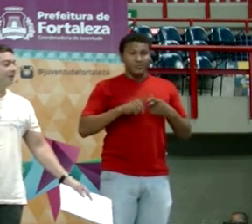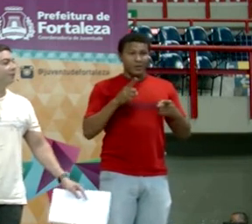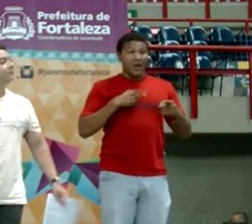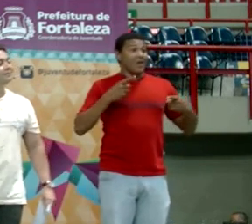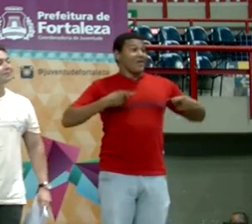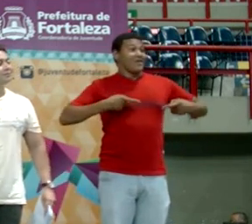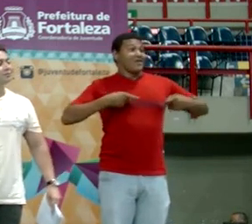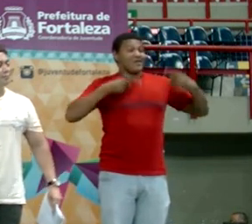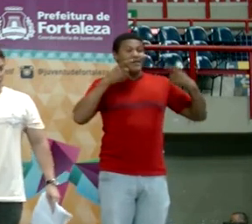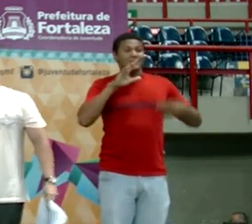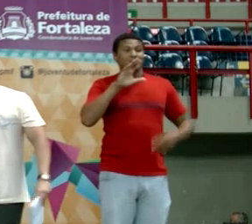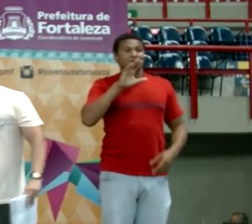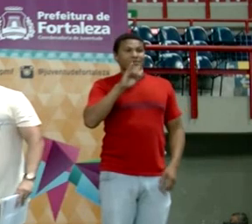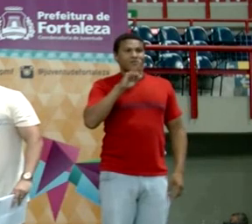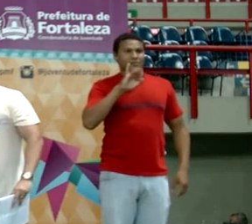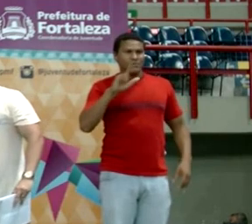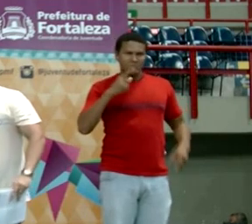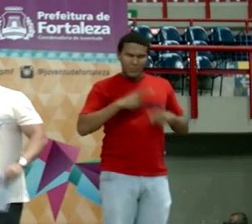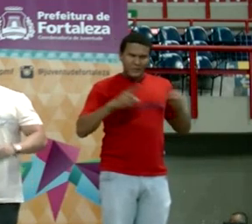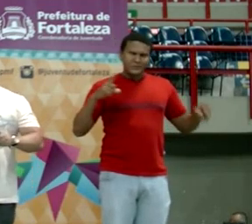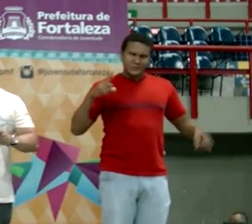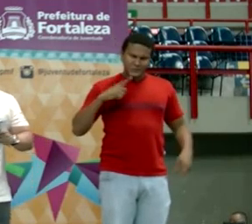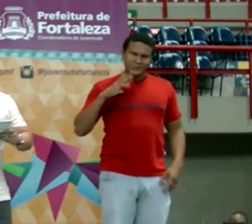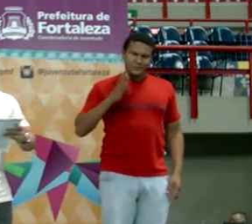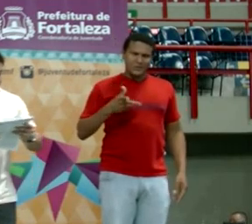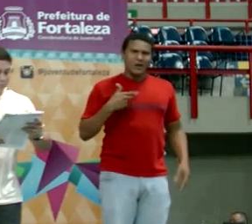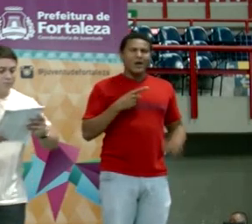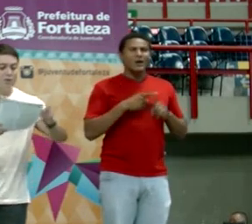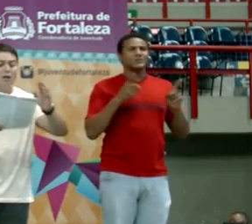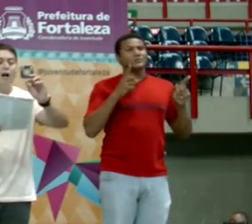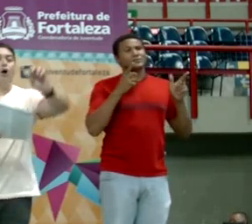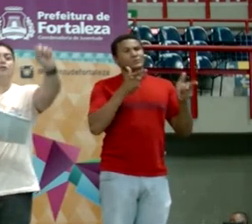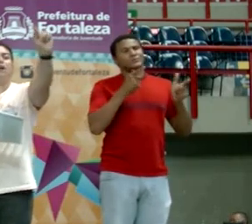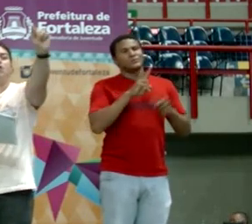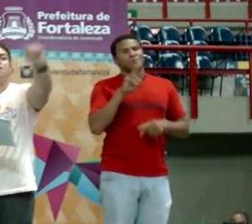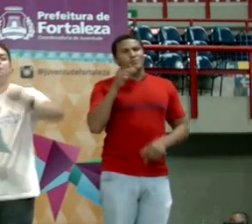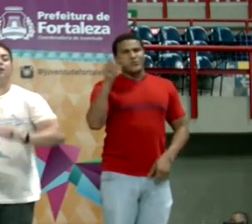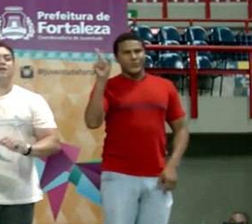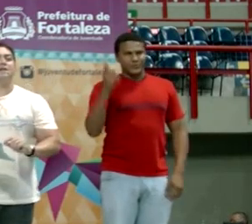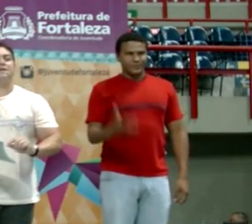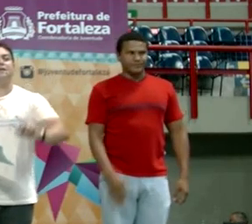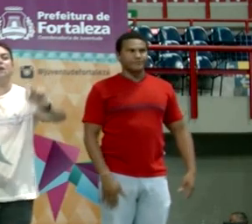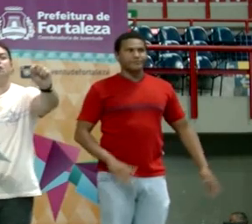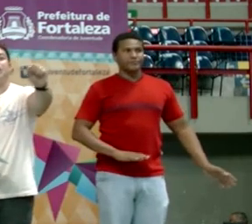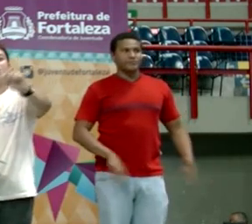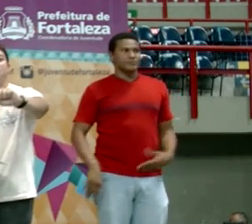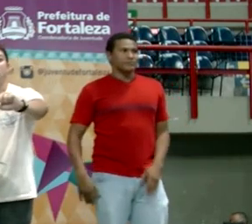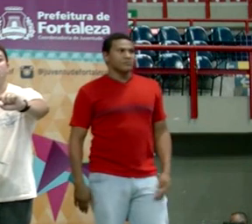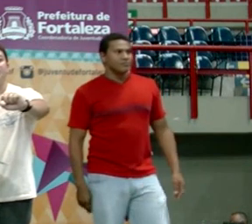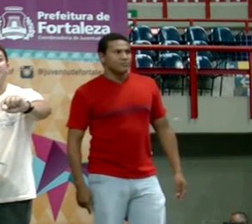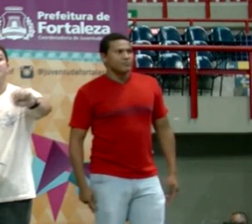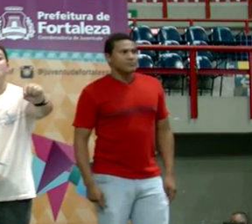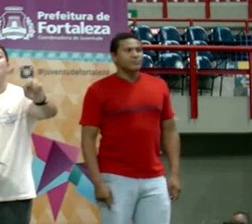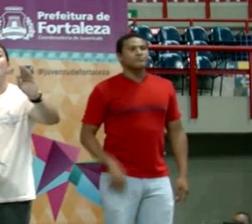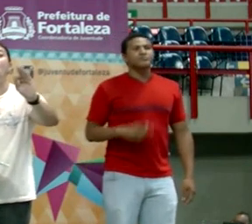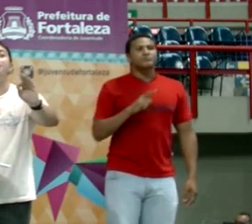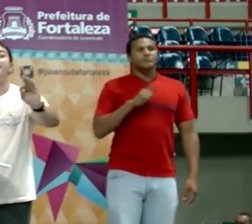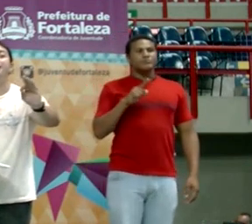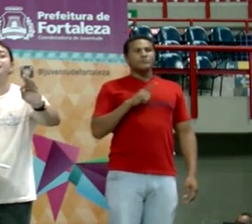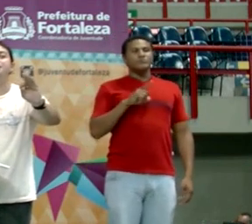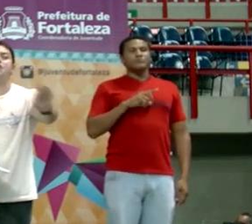chama de guerra civil, mas já existe, tá? Outra coisa importante de 61, né? A construção do Muro de